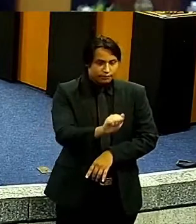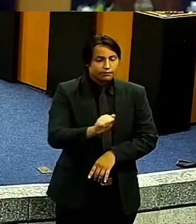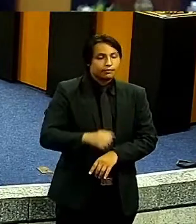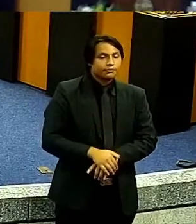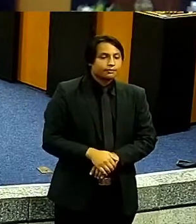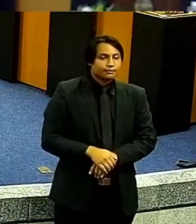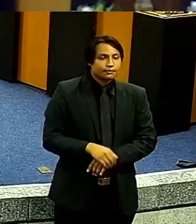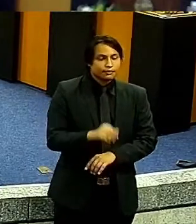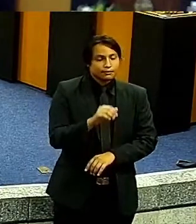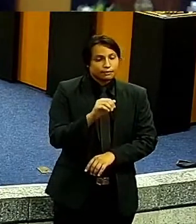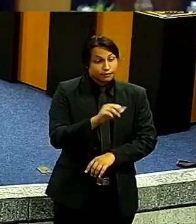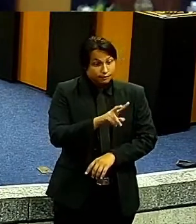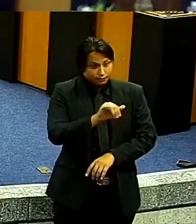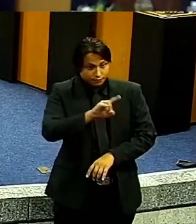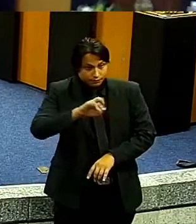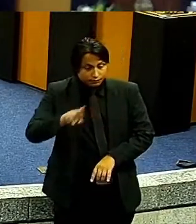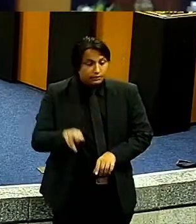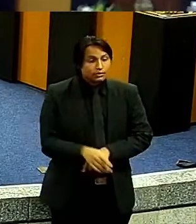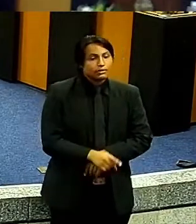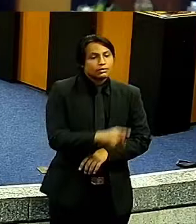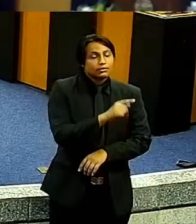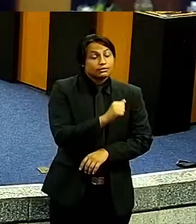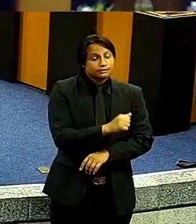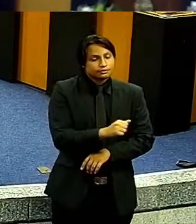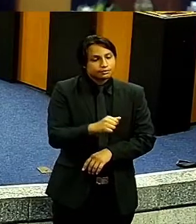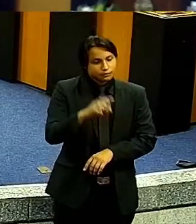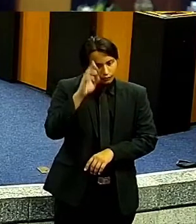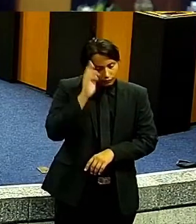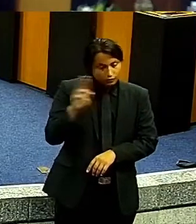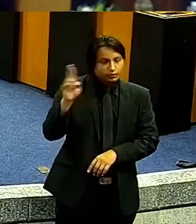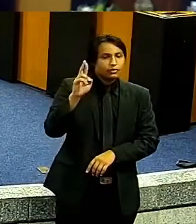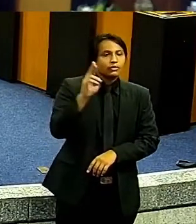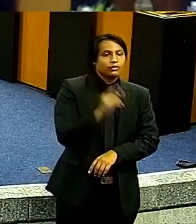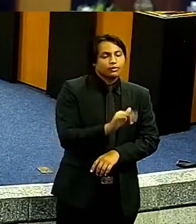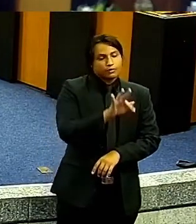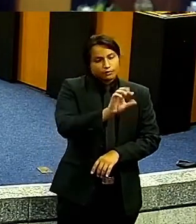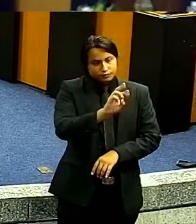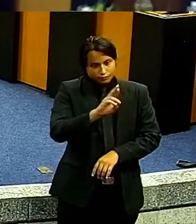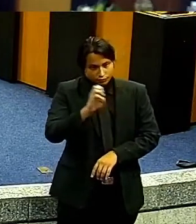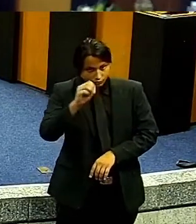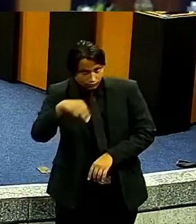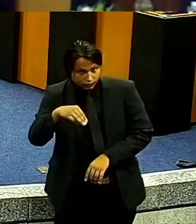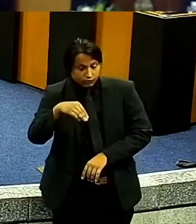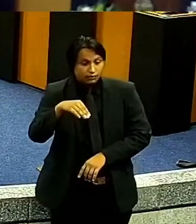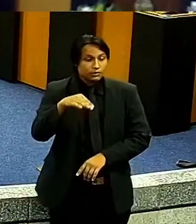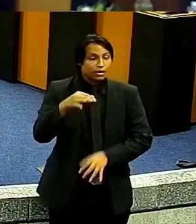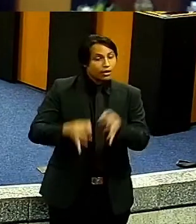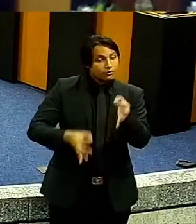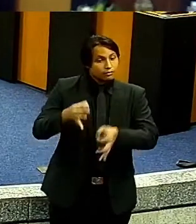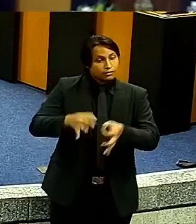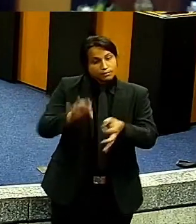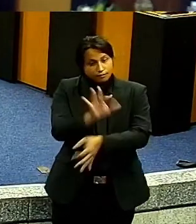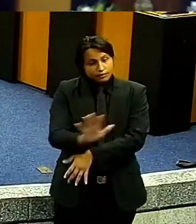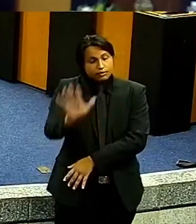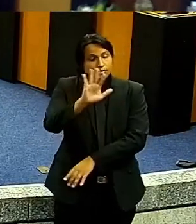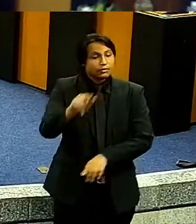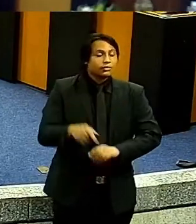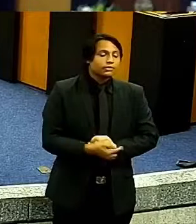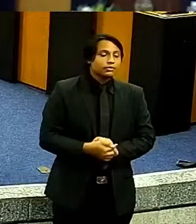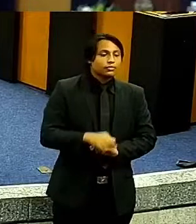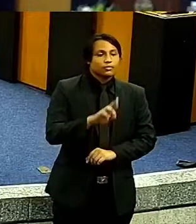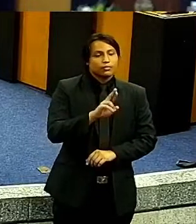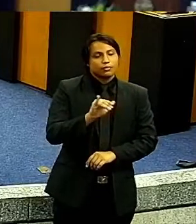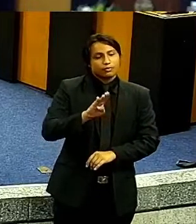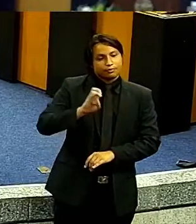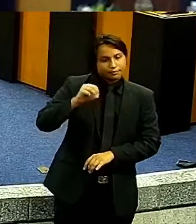Neves o diretor do foro da Justiça Federal Seccional do Maranhão juiz federal Ruben Lima de Paula